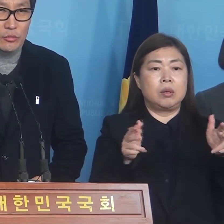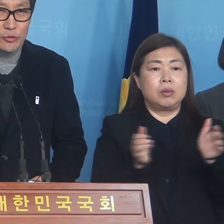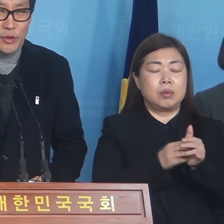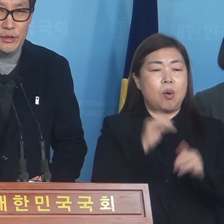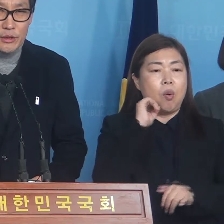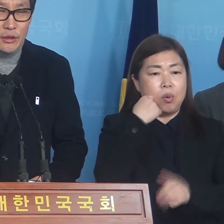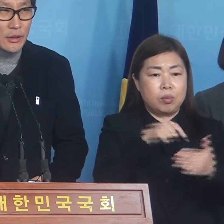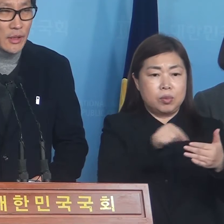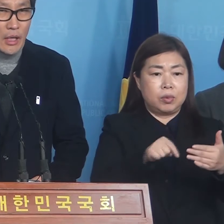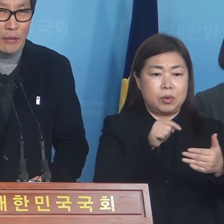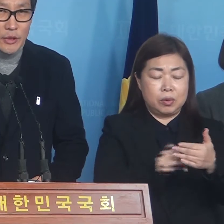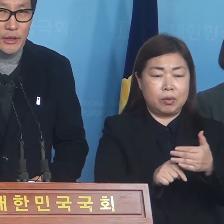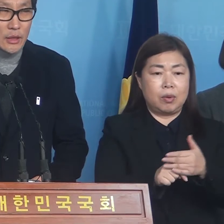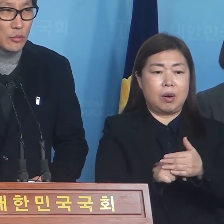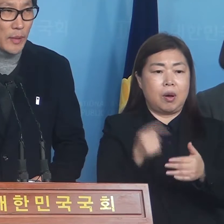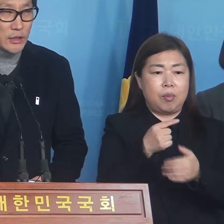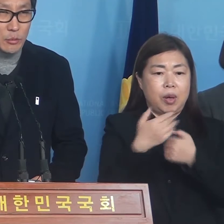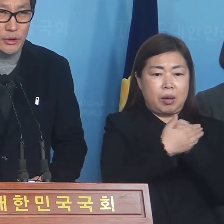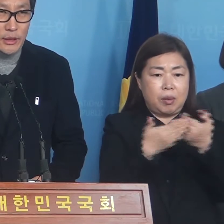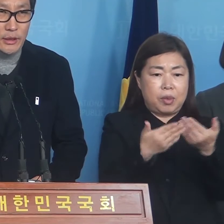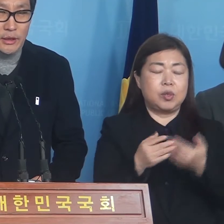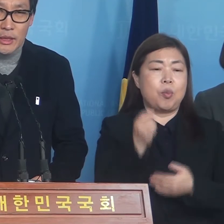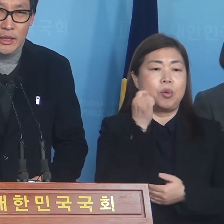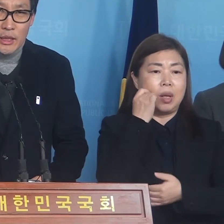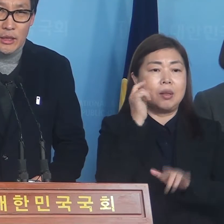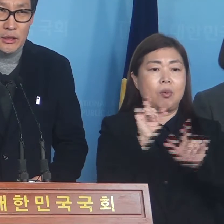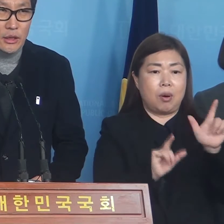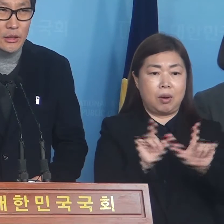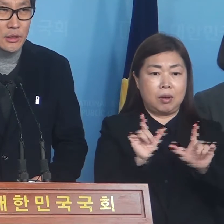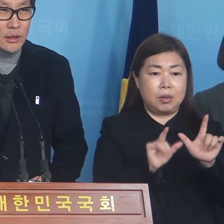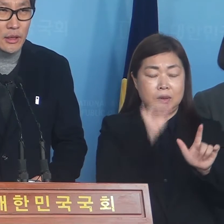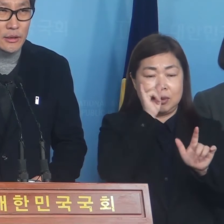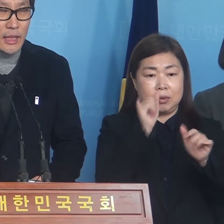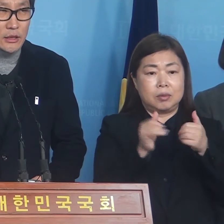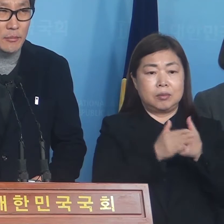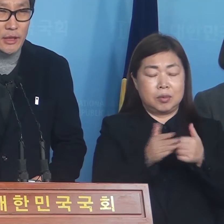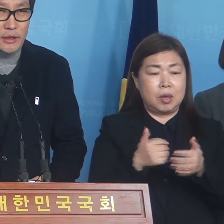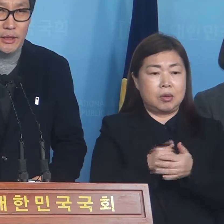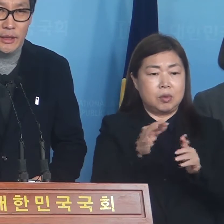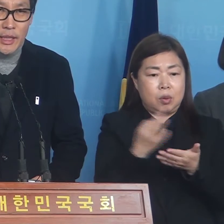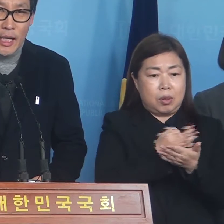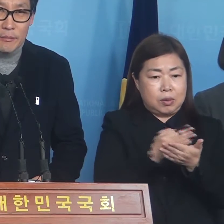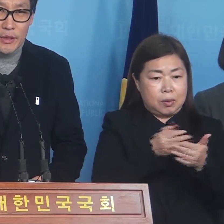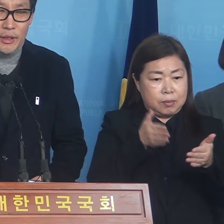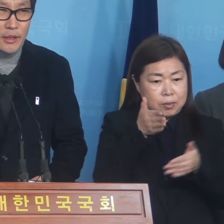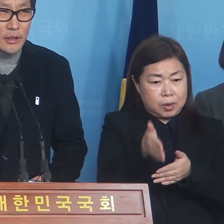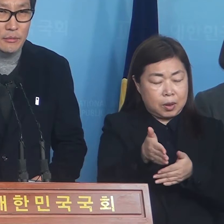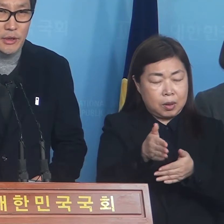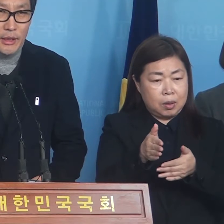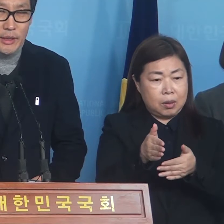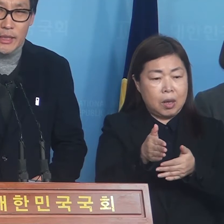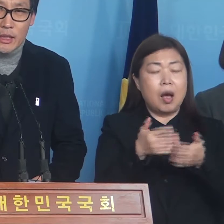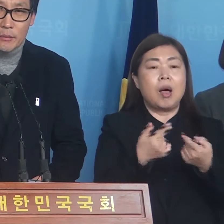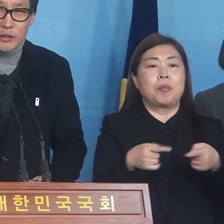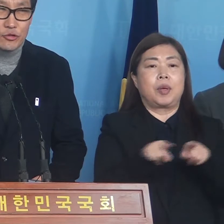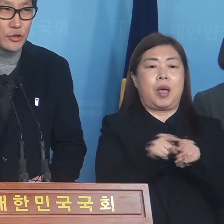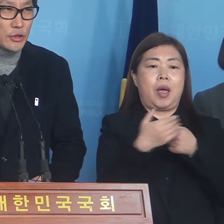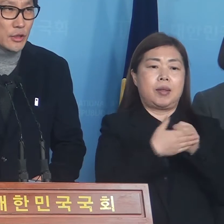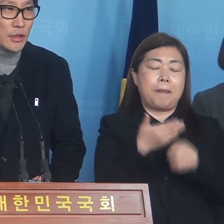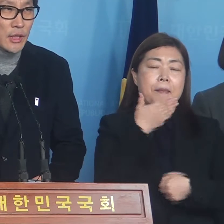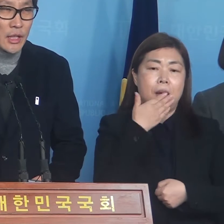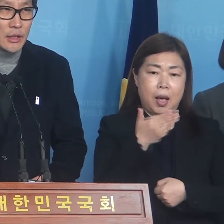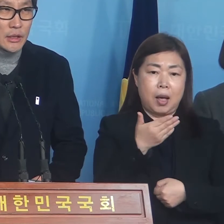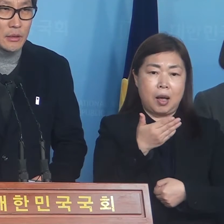그 어려움 속에서 아무 혜택도 받지 못했던 그런 상점가들이 함께 이번에 혜택을 받을